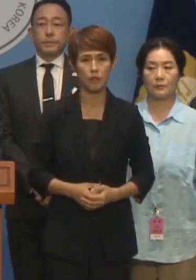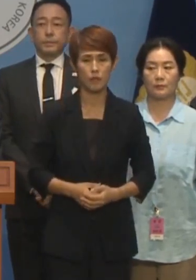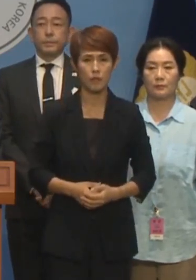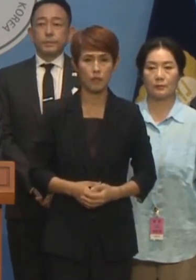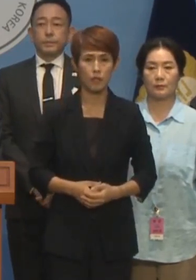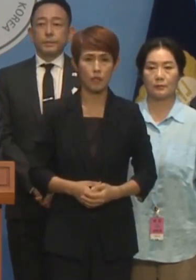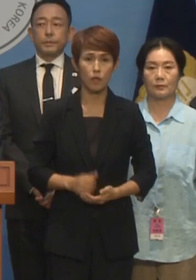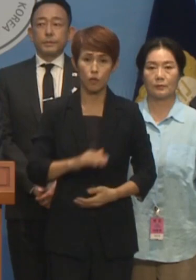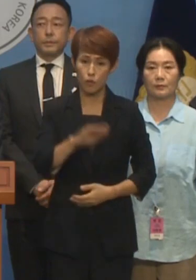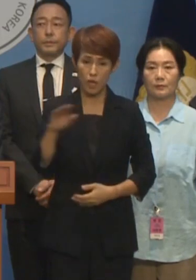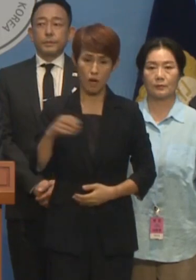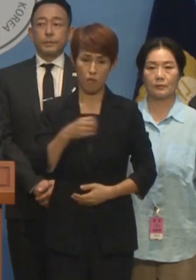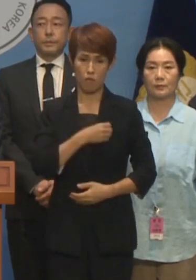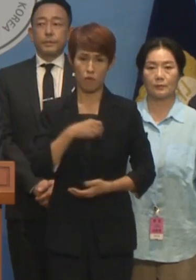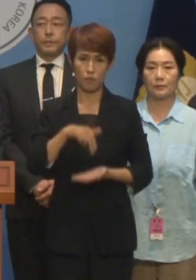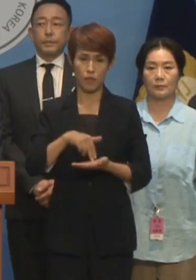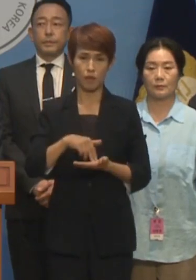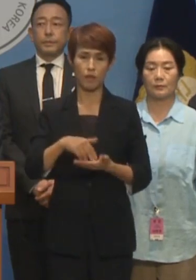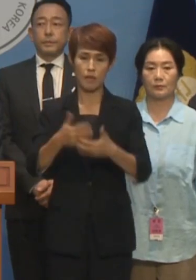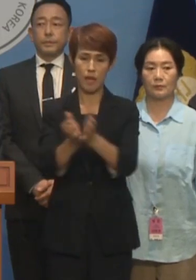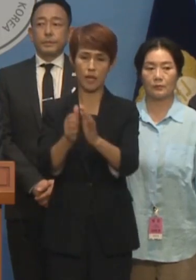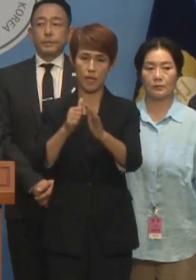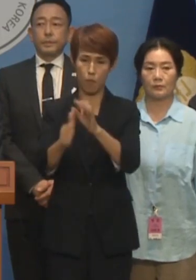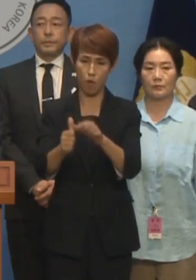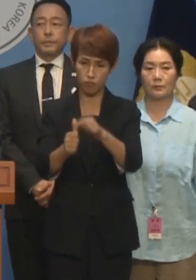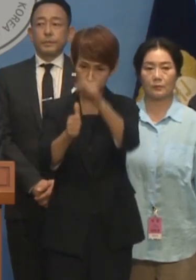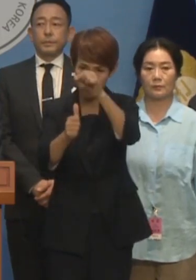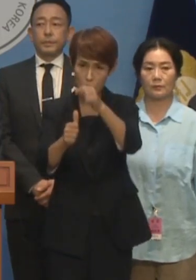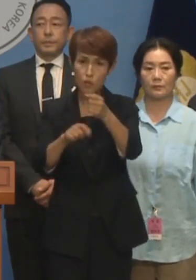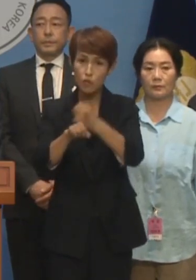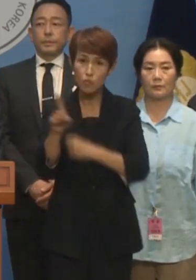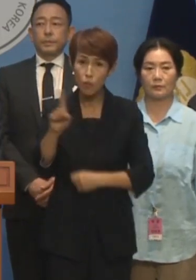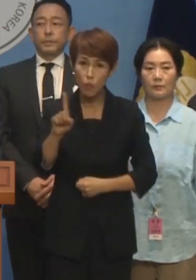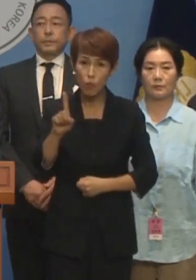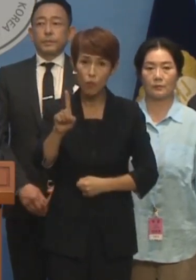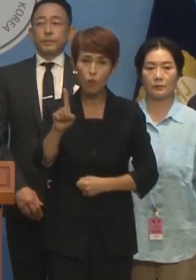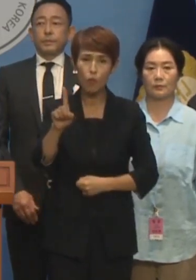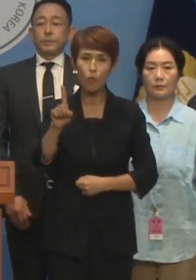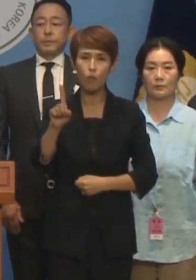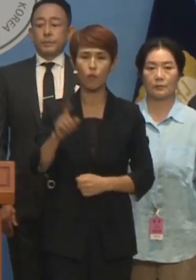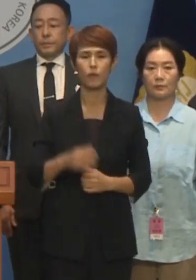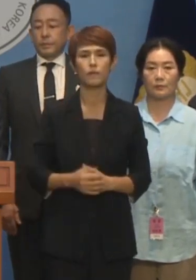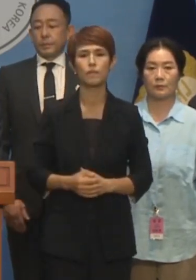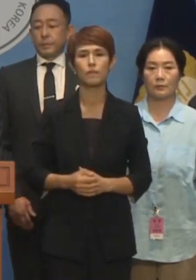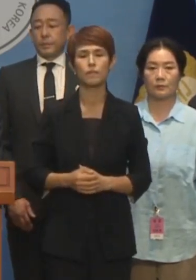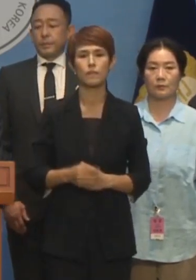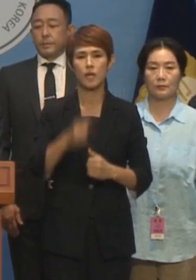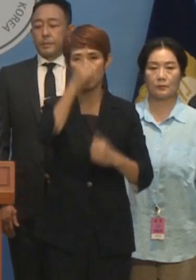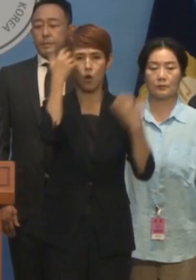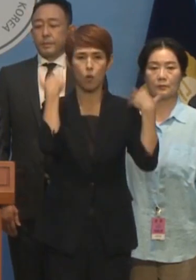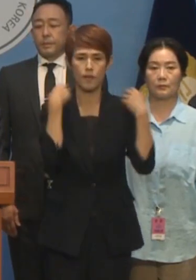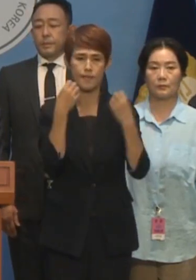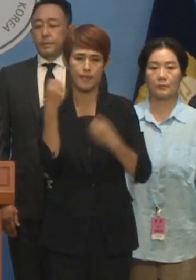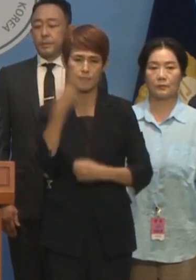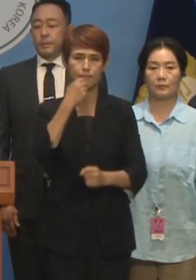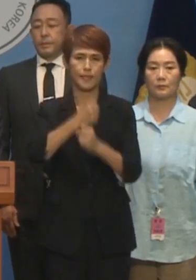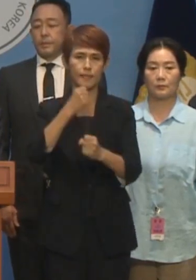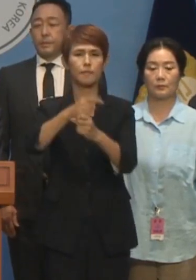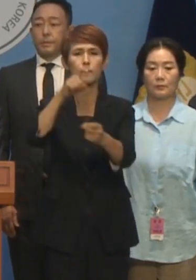당원의 손으로 당대표를 선출하는 목적은 오직 하나, 정권 재창출에